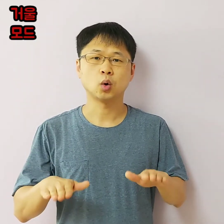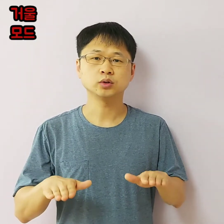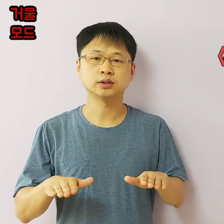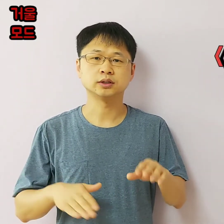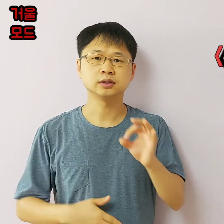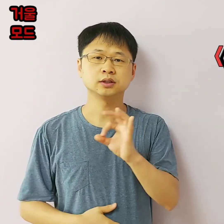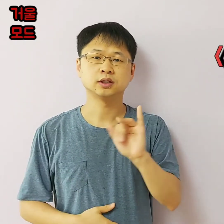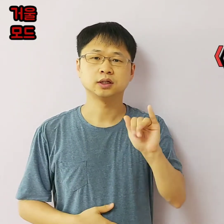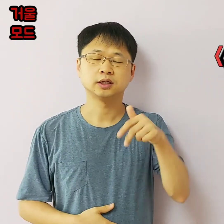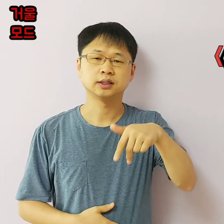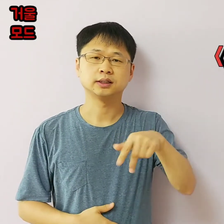오늘은